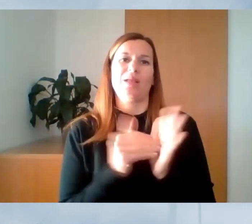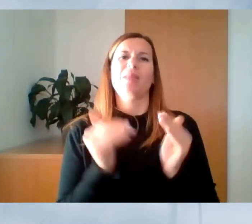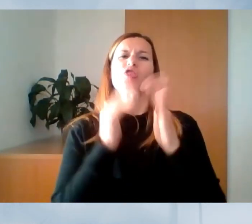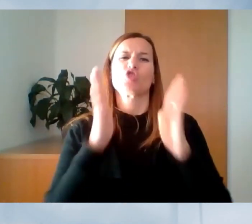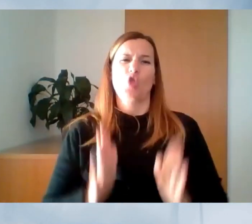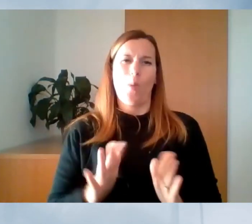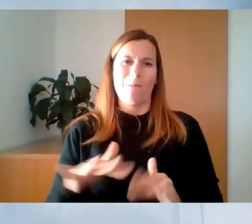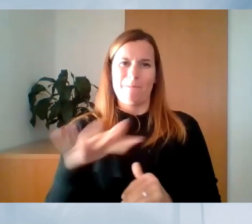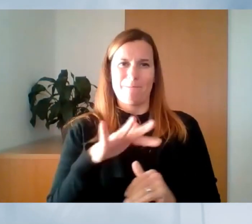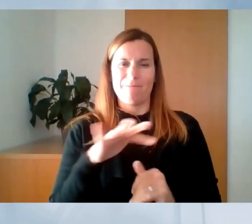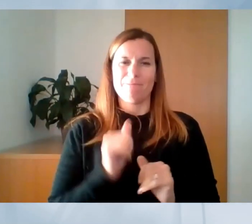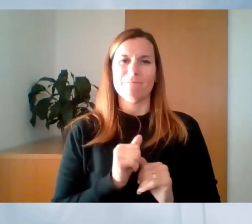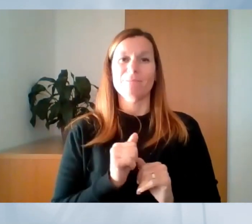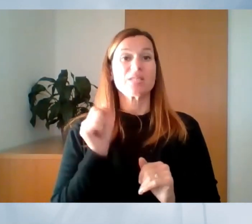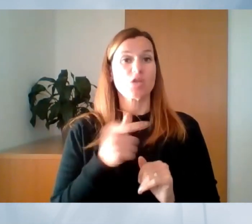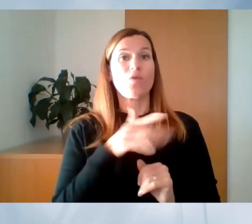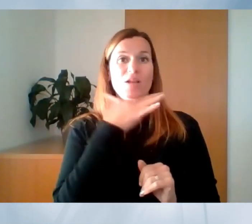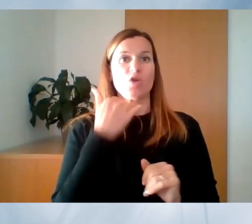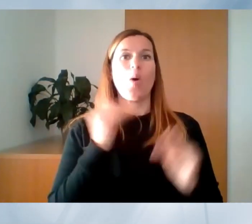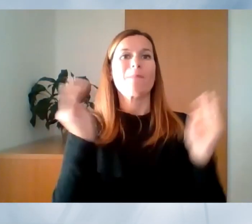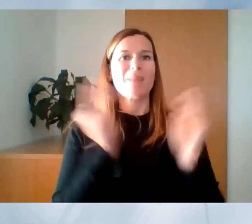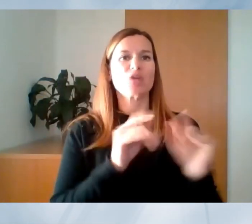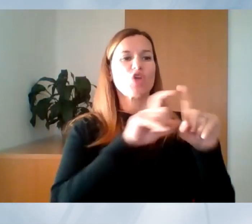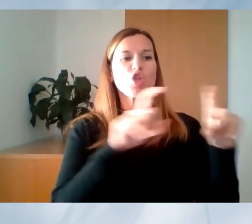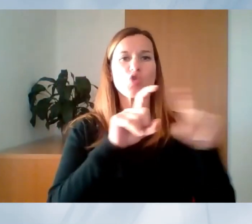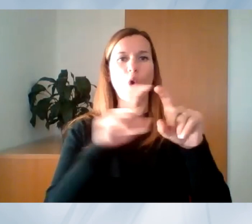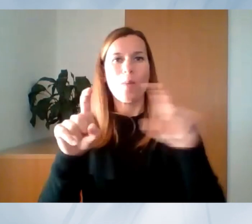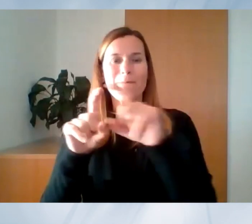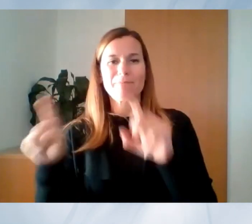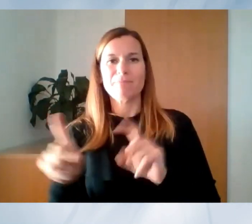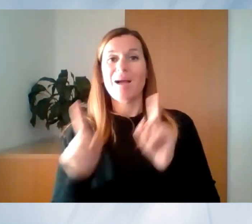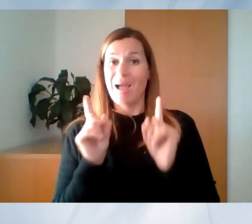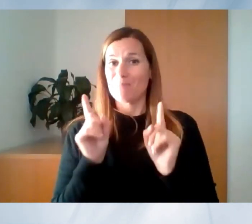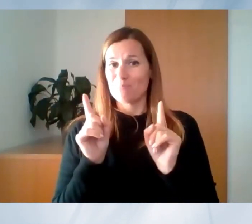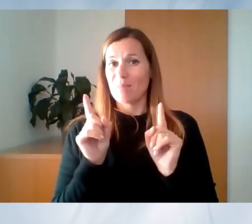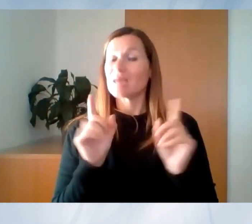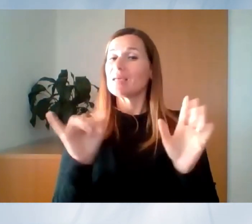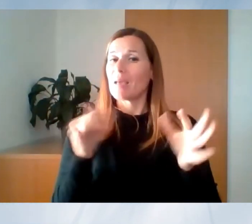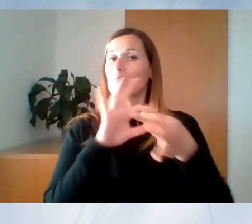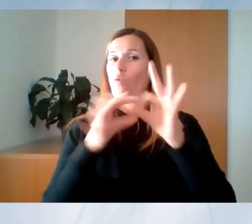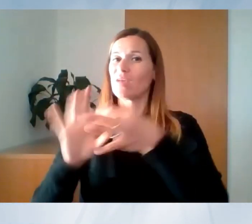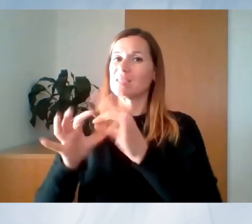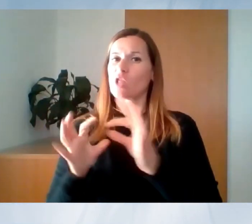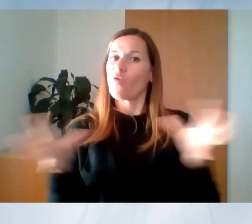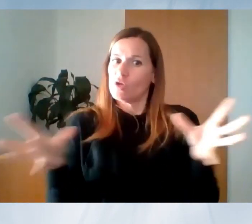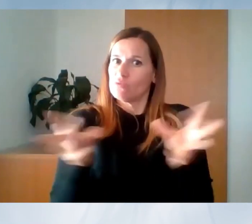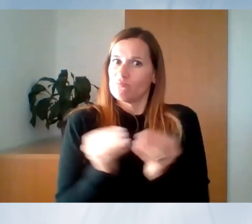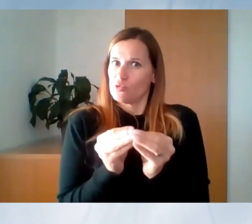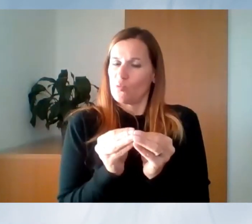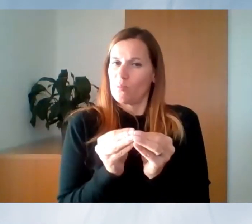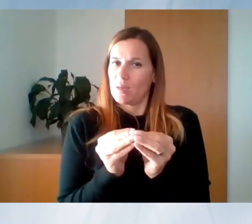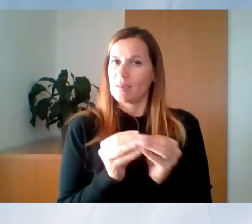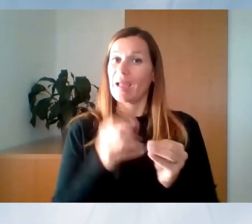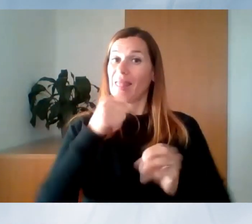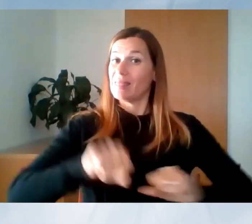potreben dom. To pa pomeni, da je veliko manjših domov, vendar pa, kot rečemo, gospodarsko povezanih v